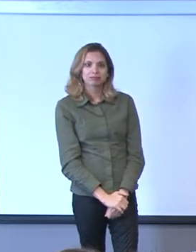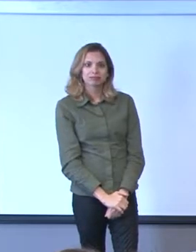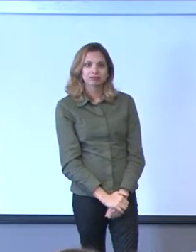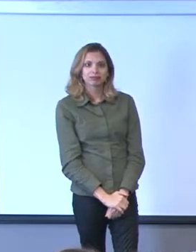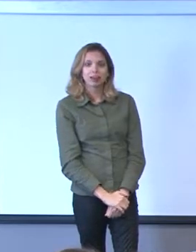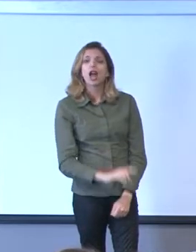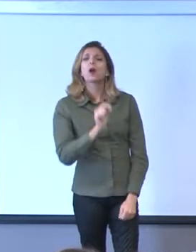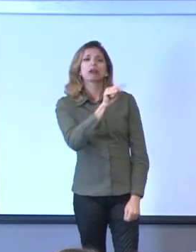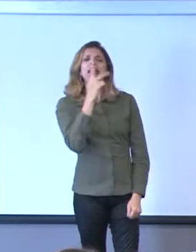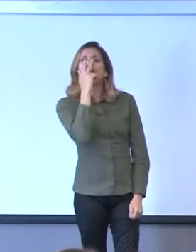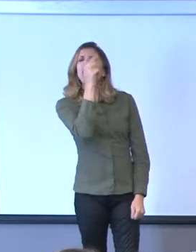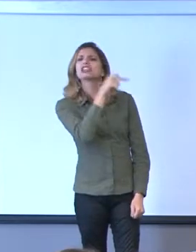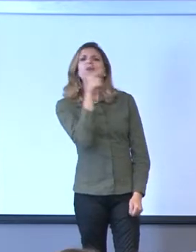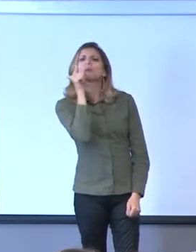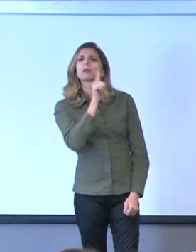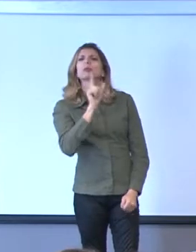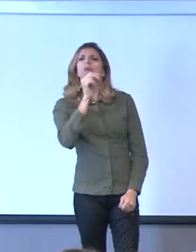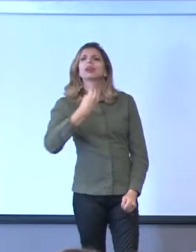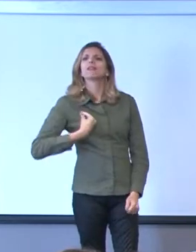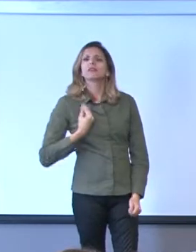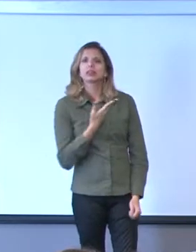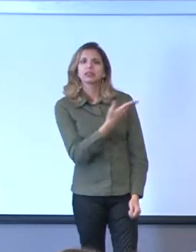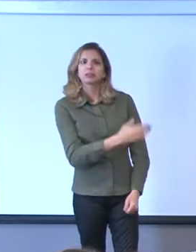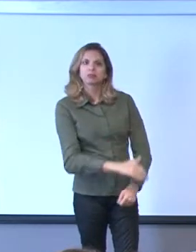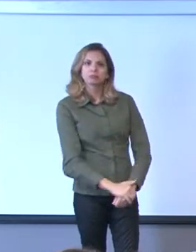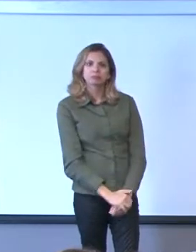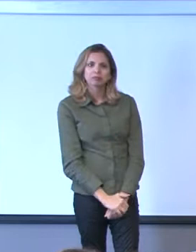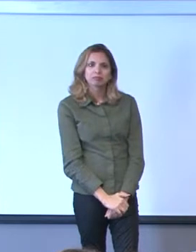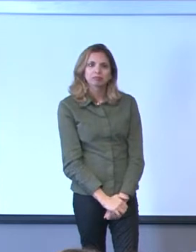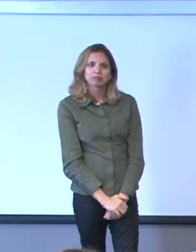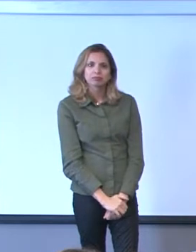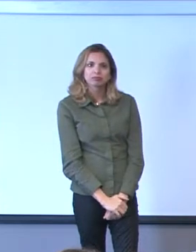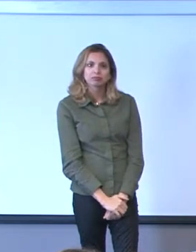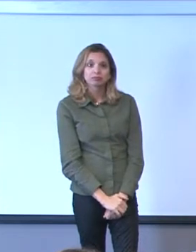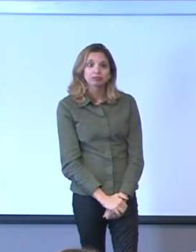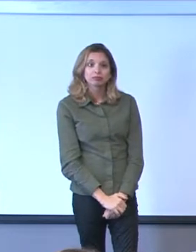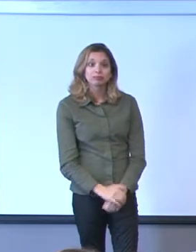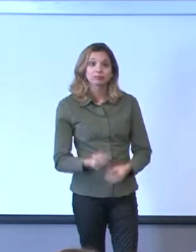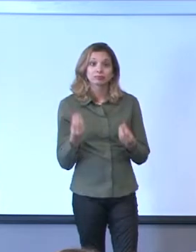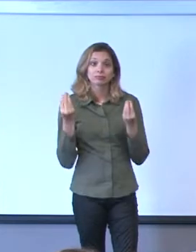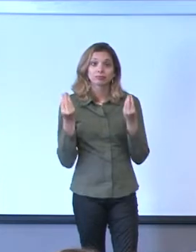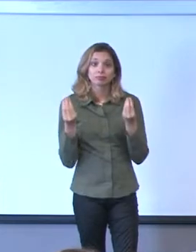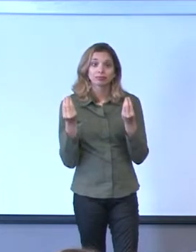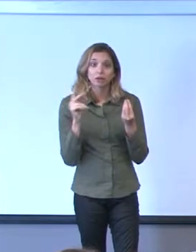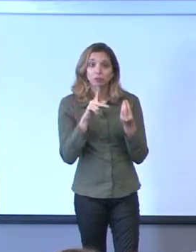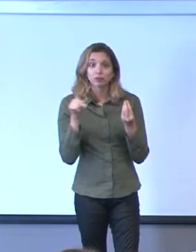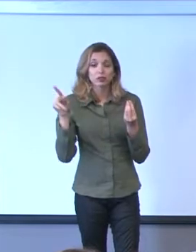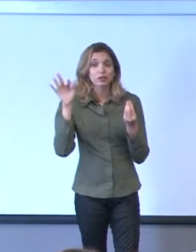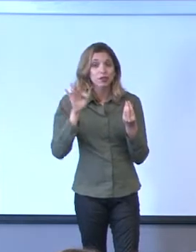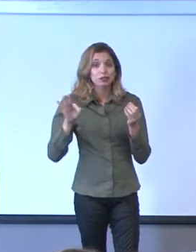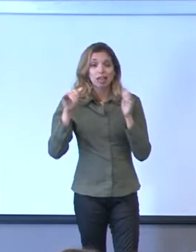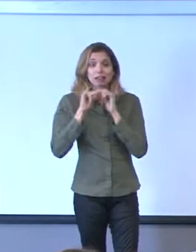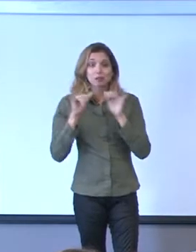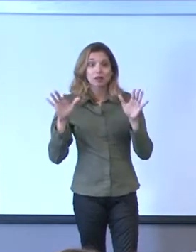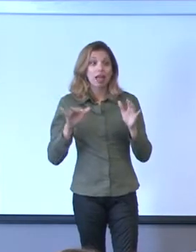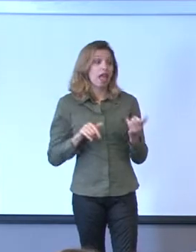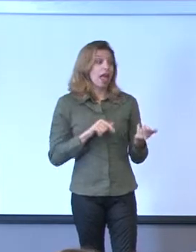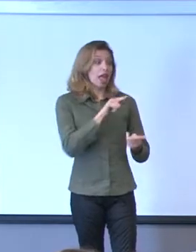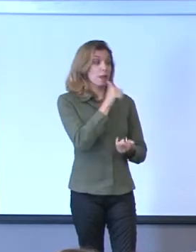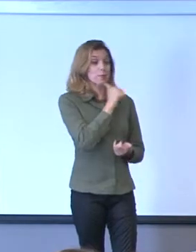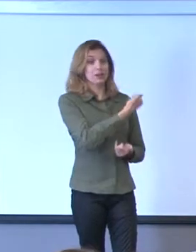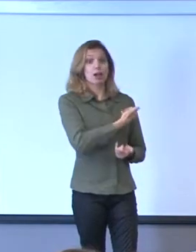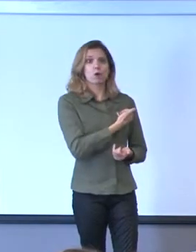que ele acha que ele vai alcançar na vida? Professora de faculdade. E aí me contaram essa